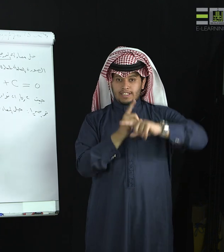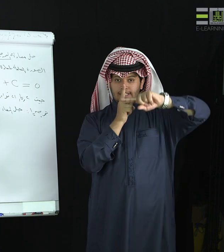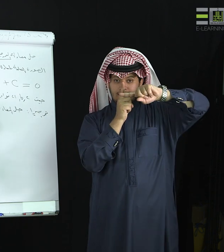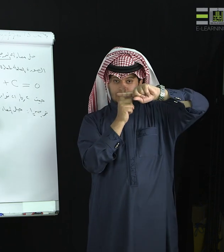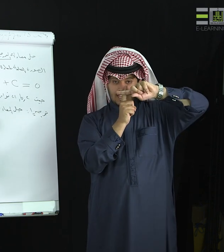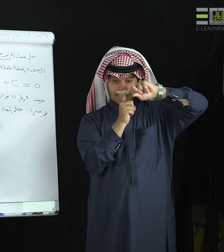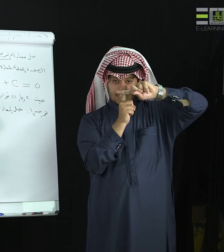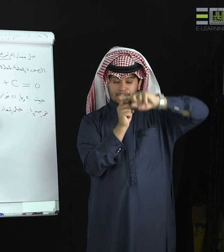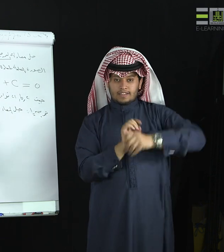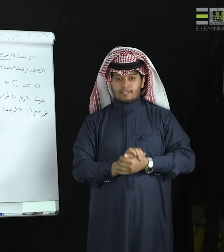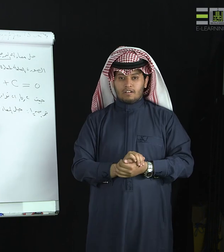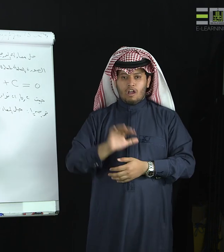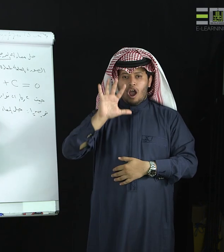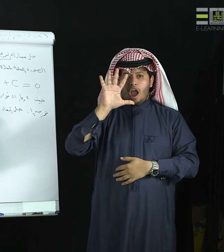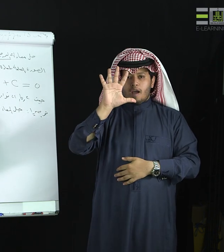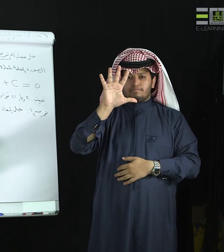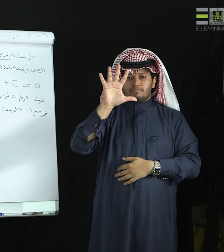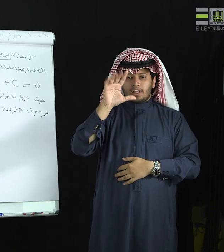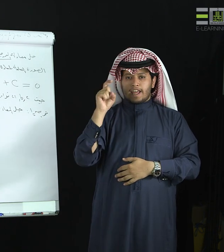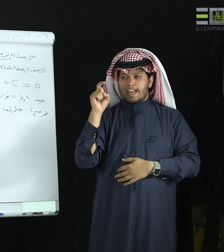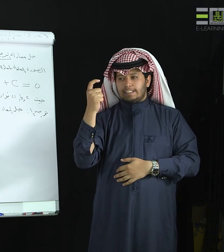زائد 5x